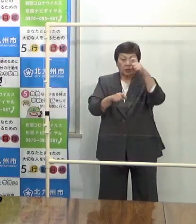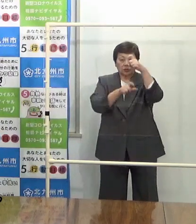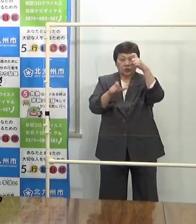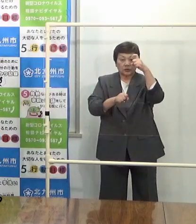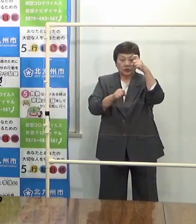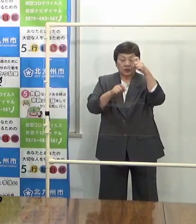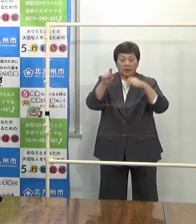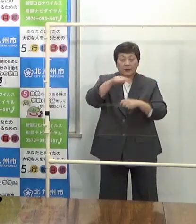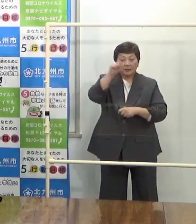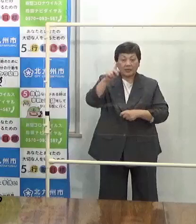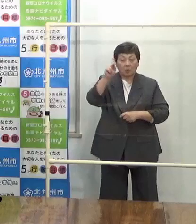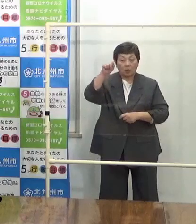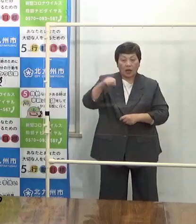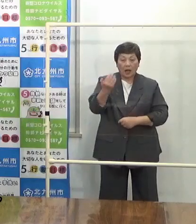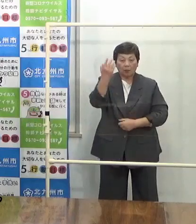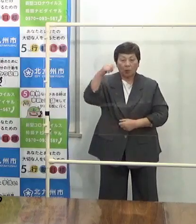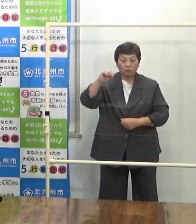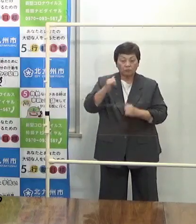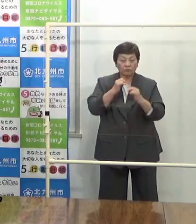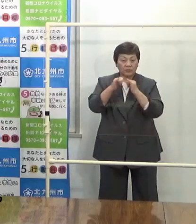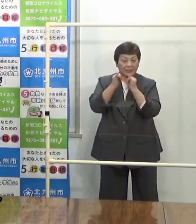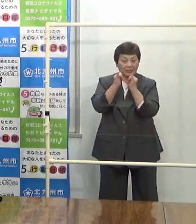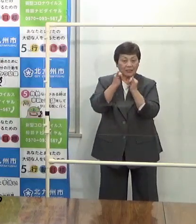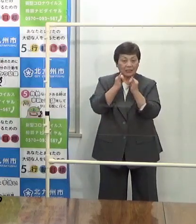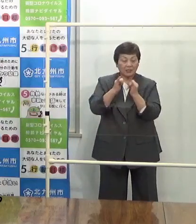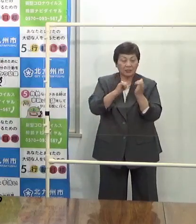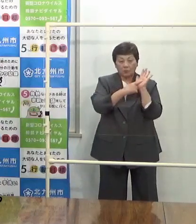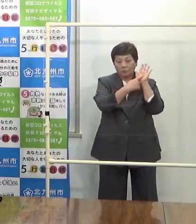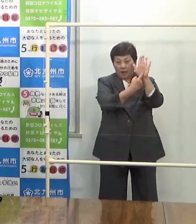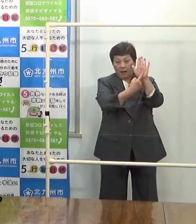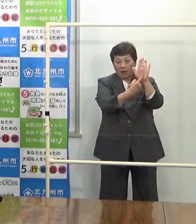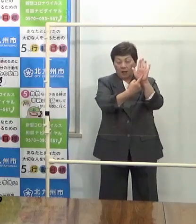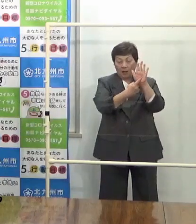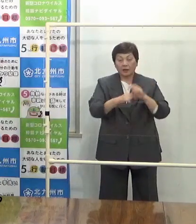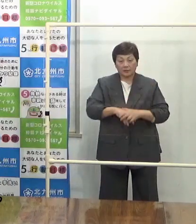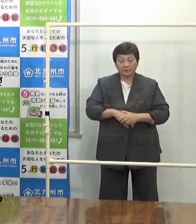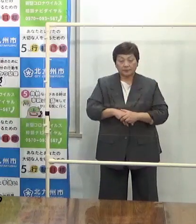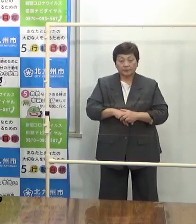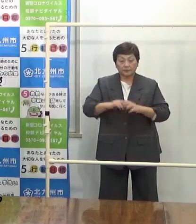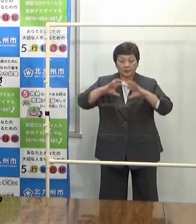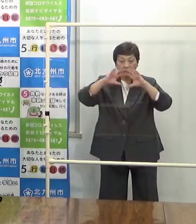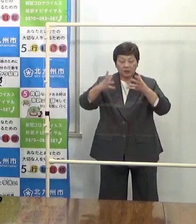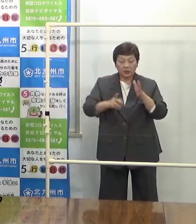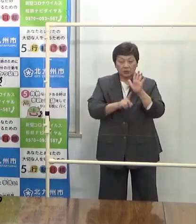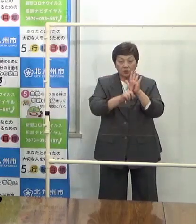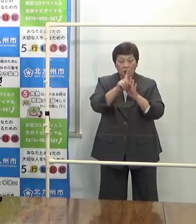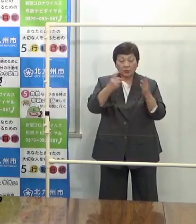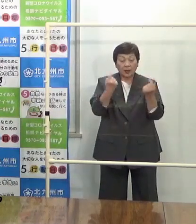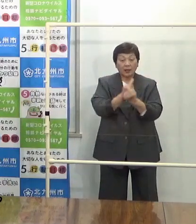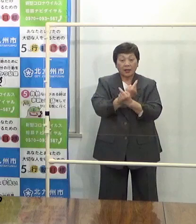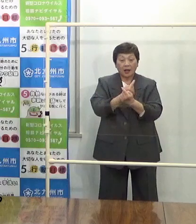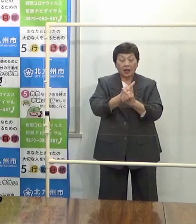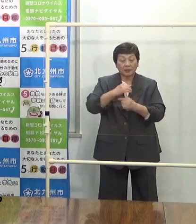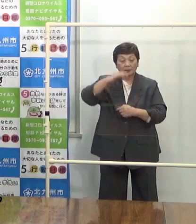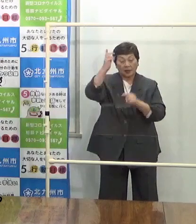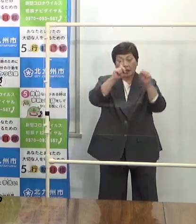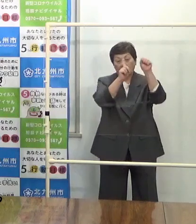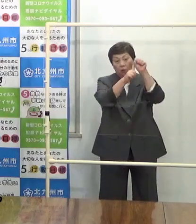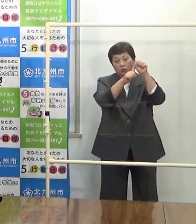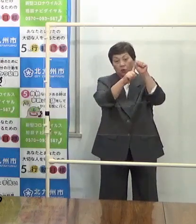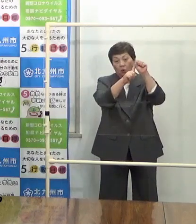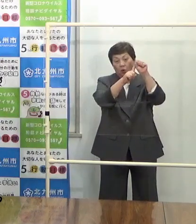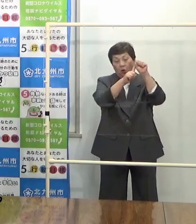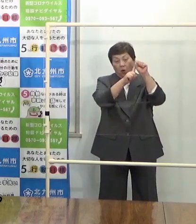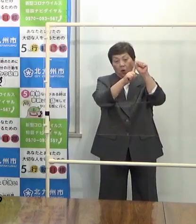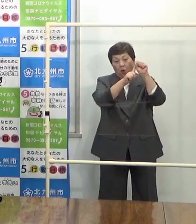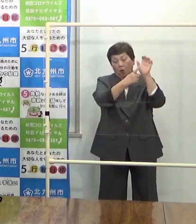ロカーボンシティの宣言をしたところです。これまで地球温暖化対策において高い目標を掲げ取り組んできた本